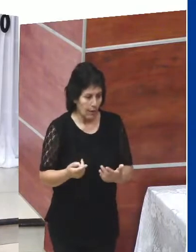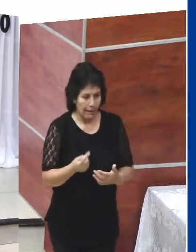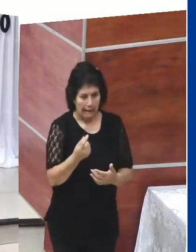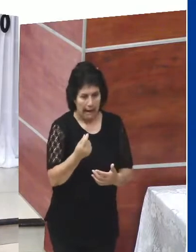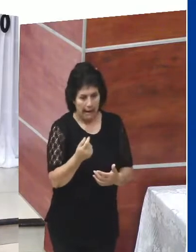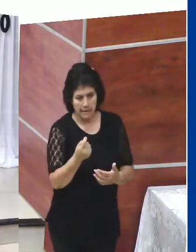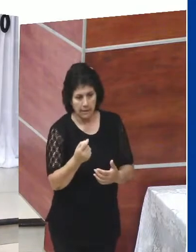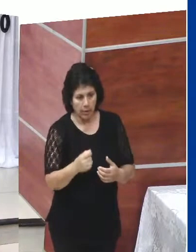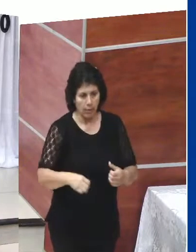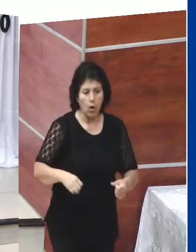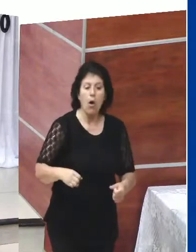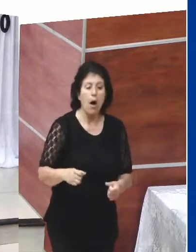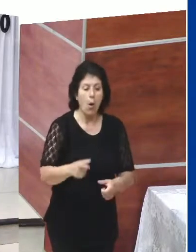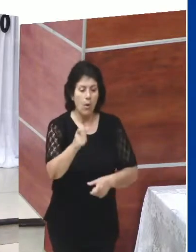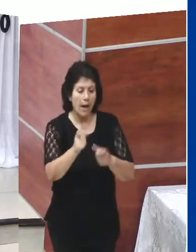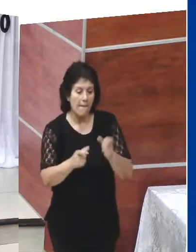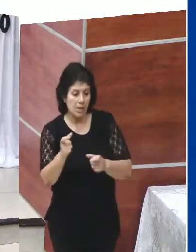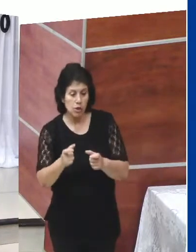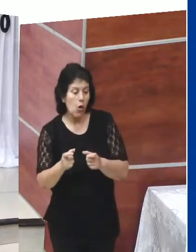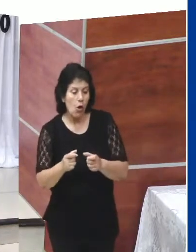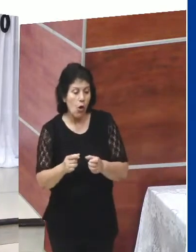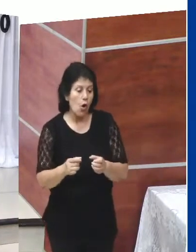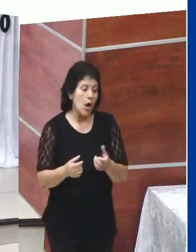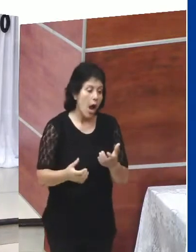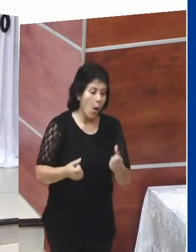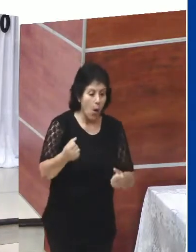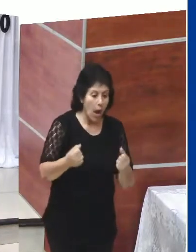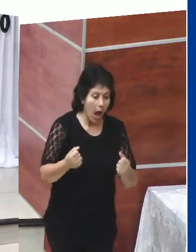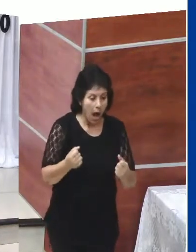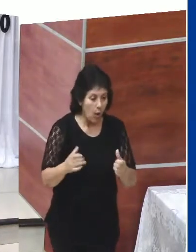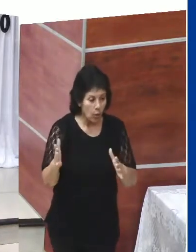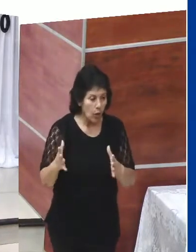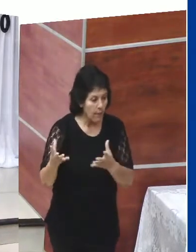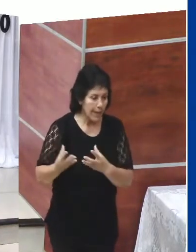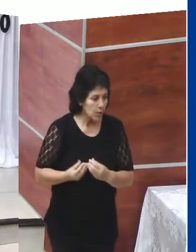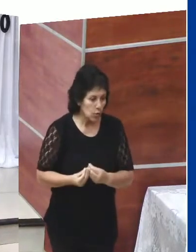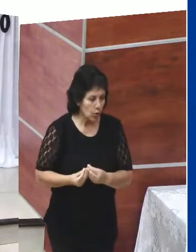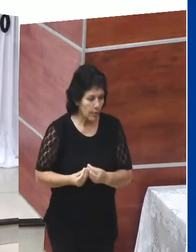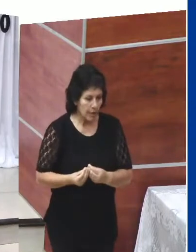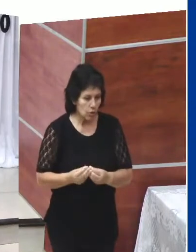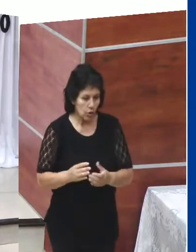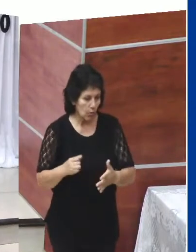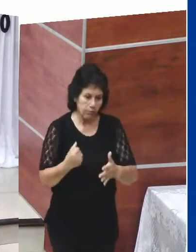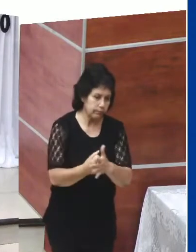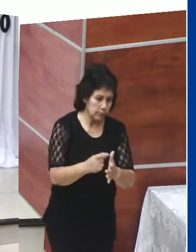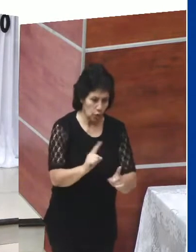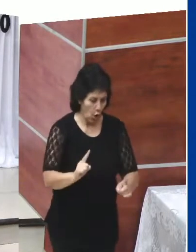una bicicleta, a otro vehículo. ¿Cuándo Dios me protegió a mí?